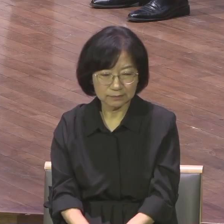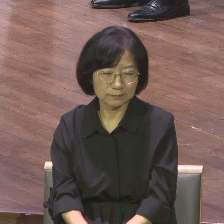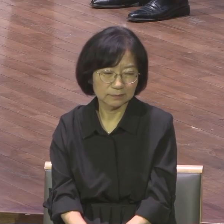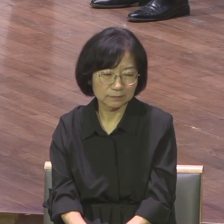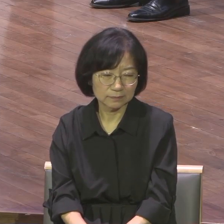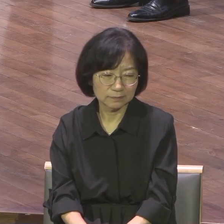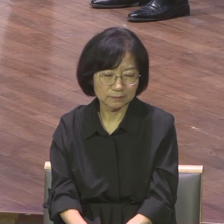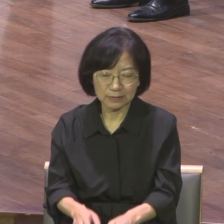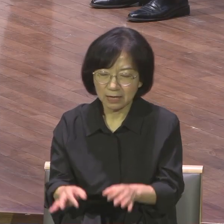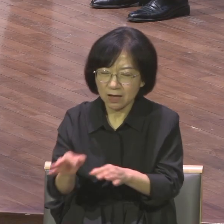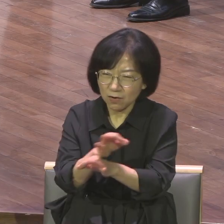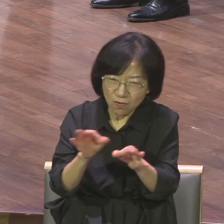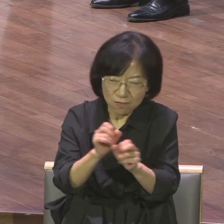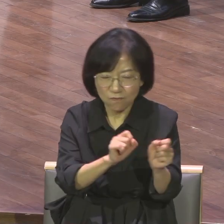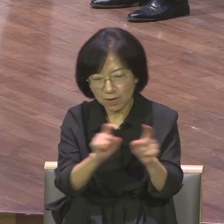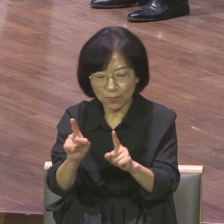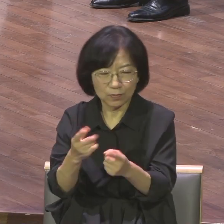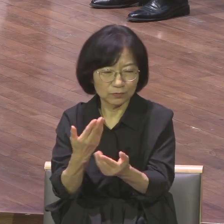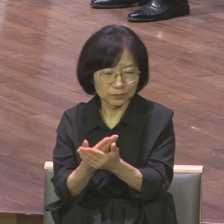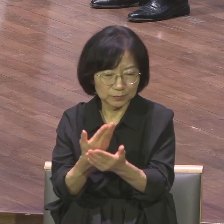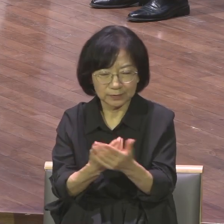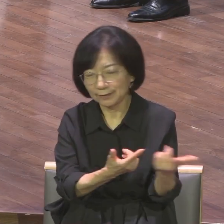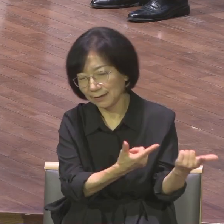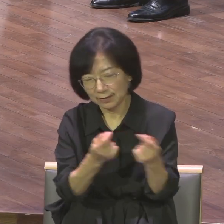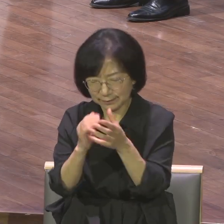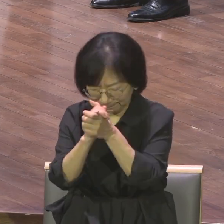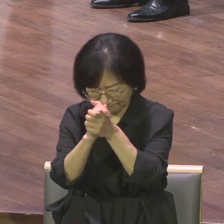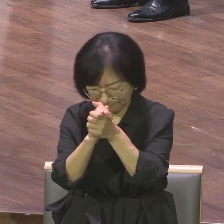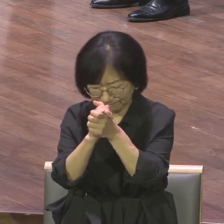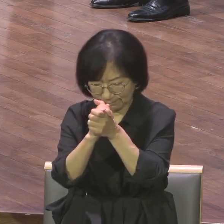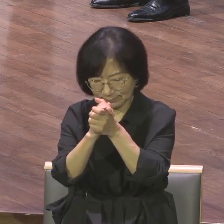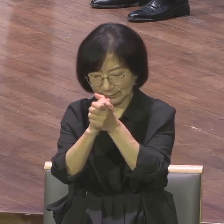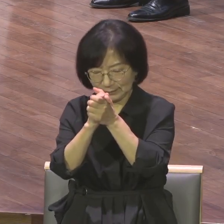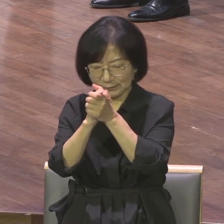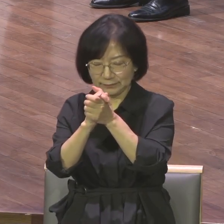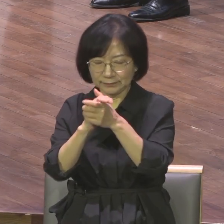경제도 회복시켜 주옵소서. 주여 기도하겠습니다.